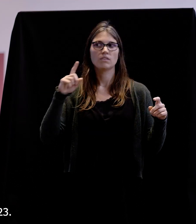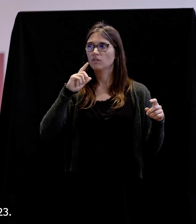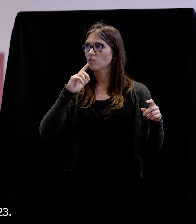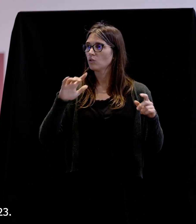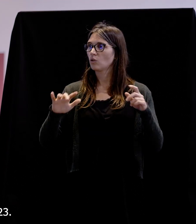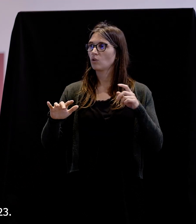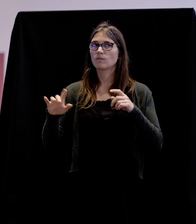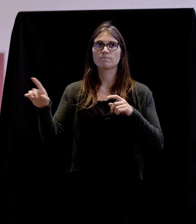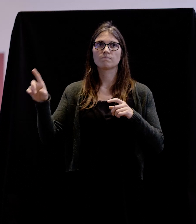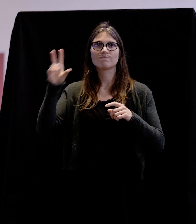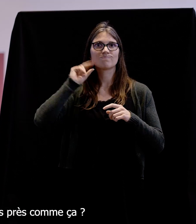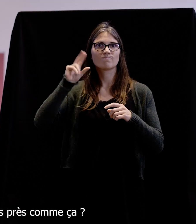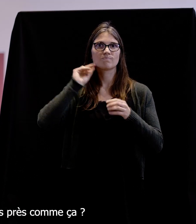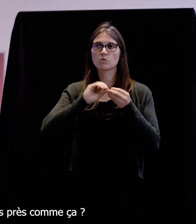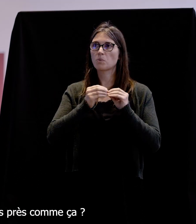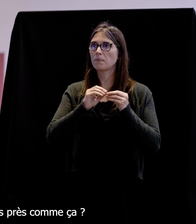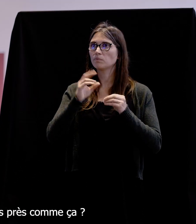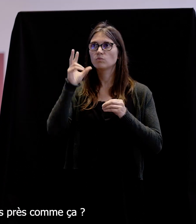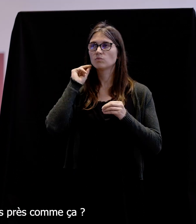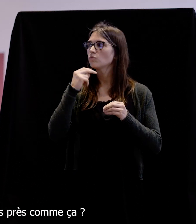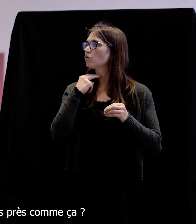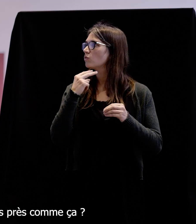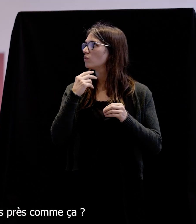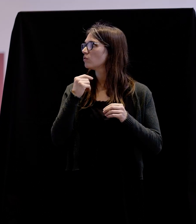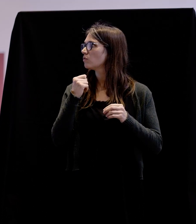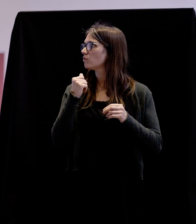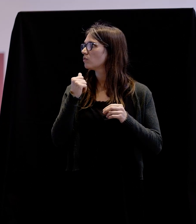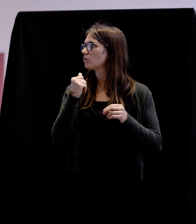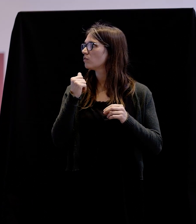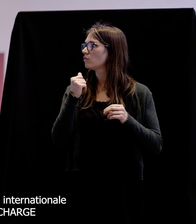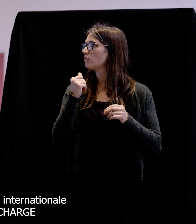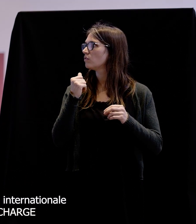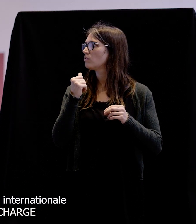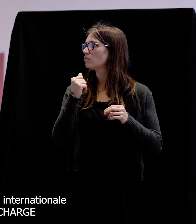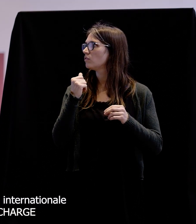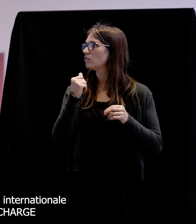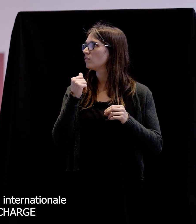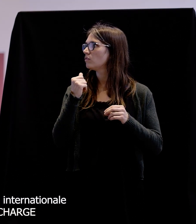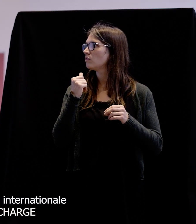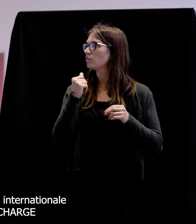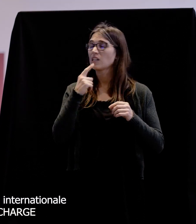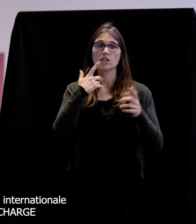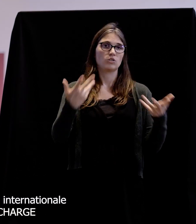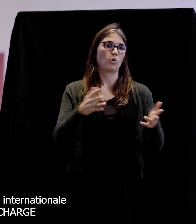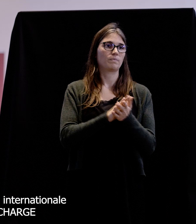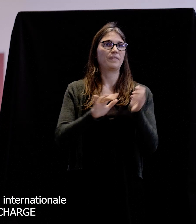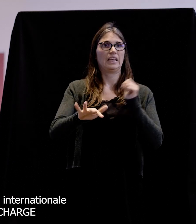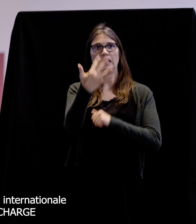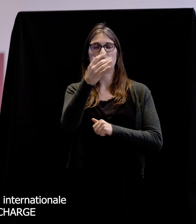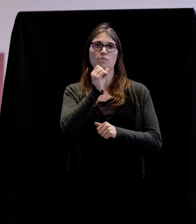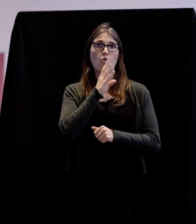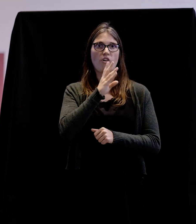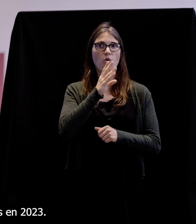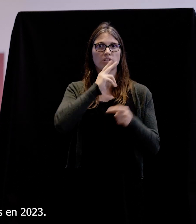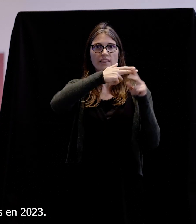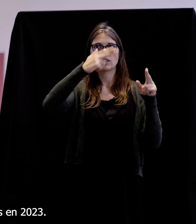2023. On n'entend pas? Plus près, comme ça? Voilà, 15e conférence internationale syndrome